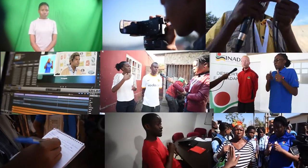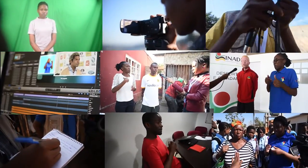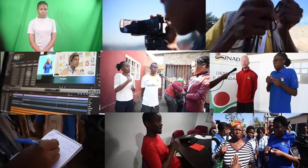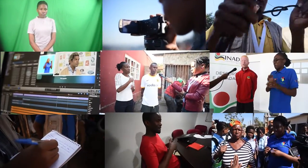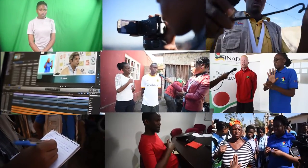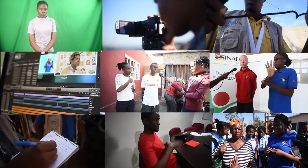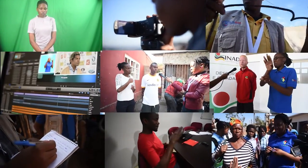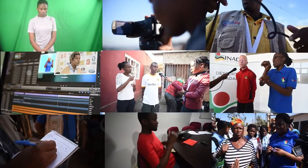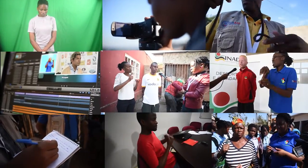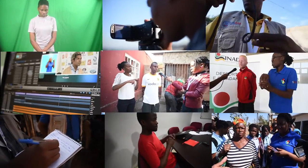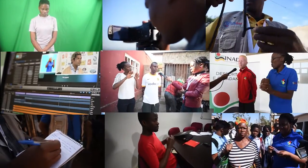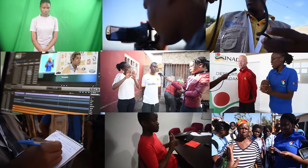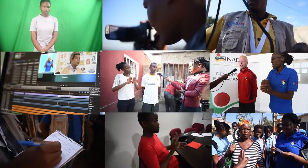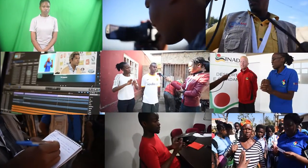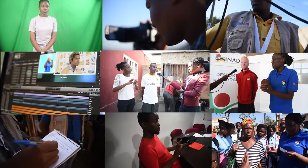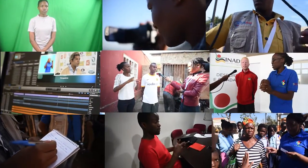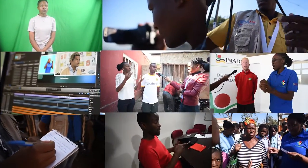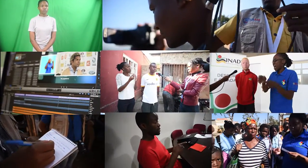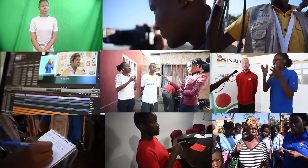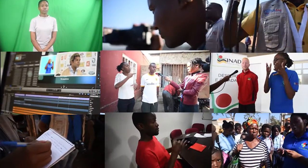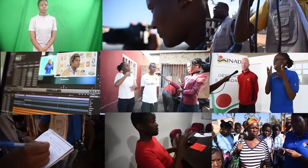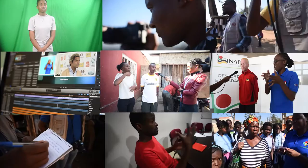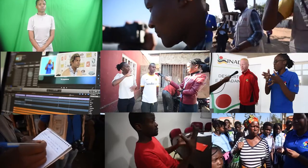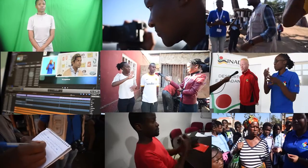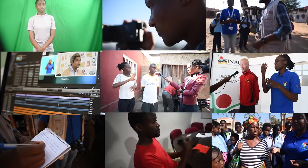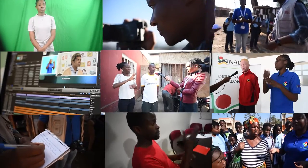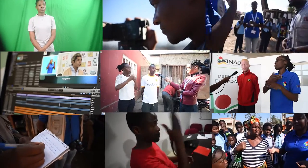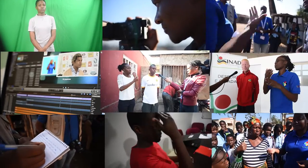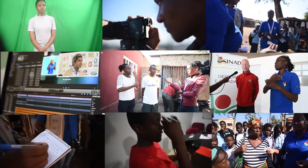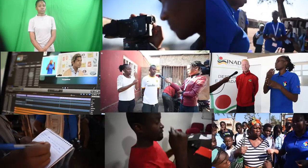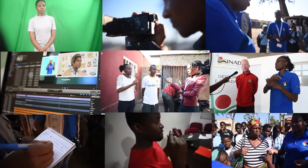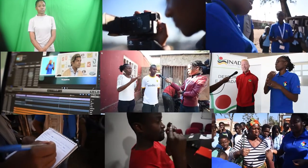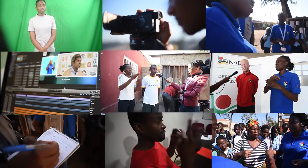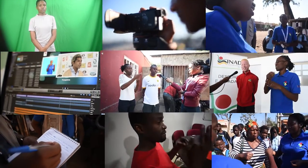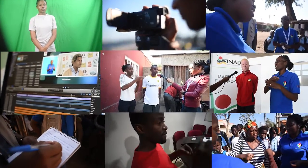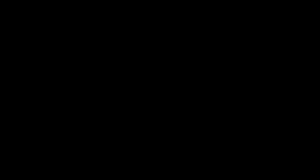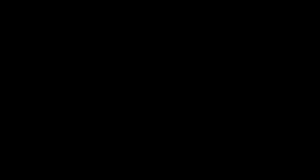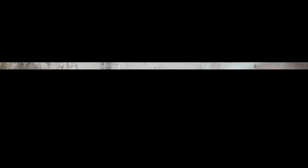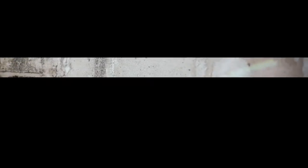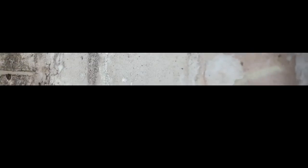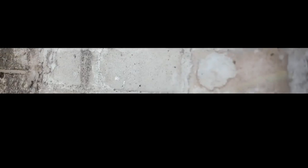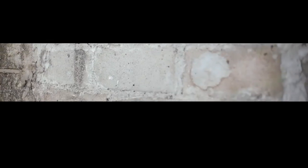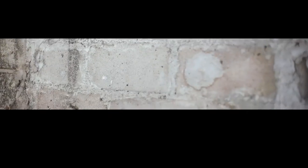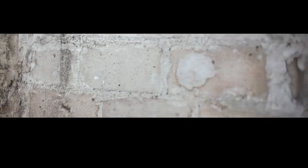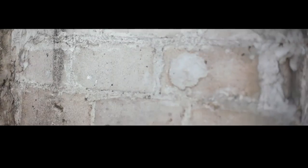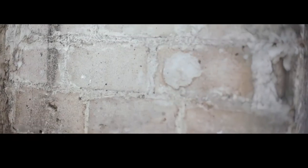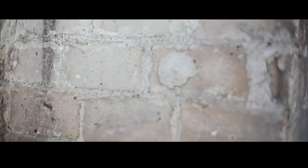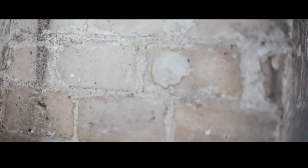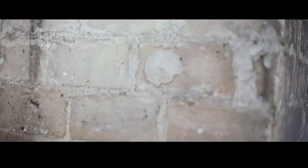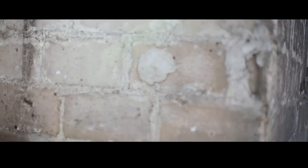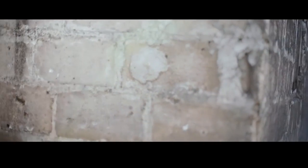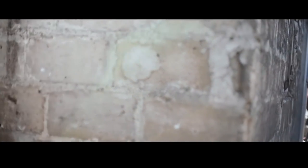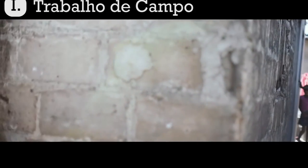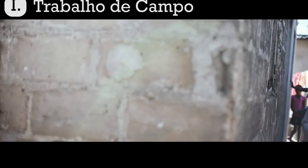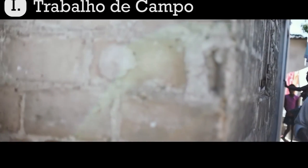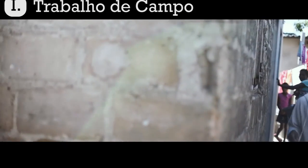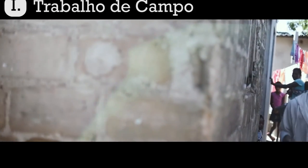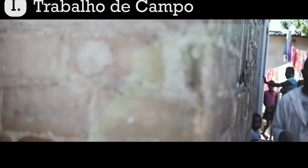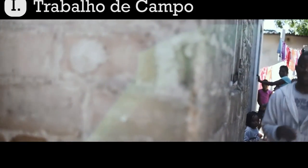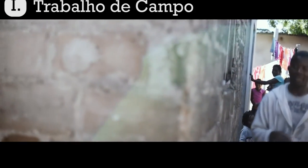seguir apresentam-se os passos de produção de suas matérias jornalistas vai ao campo